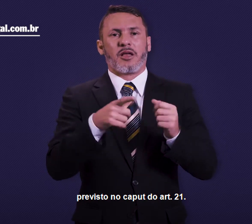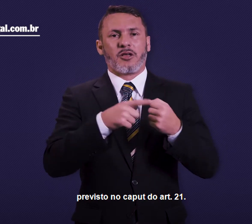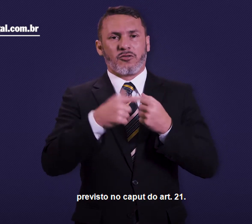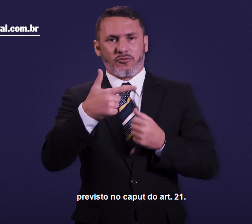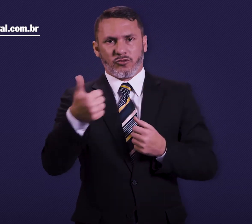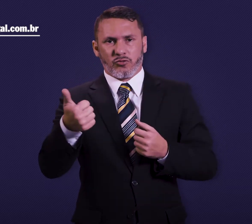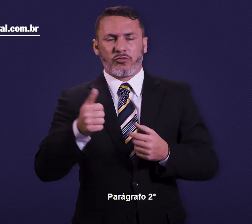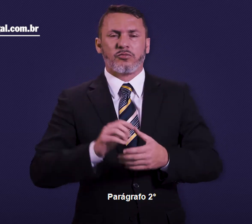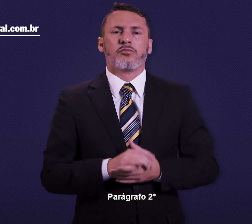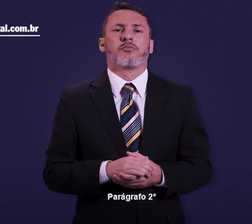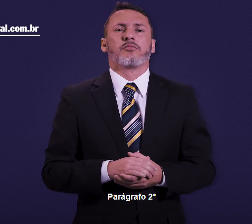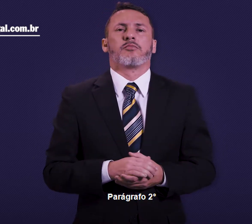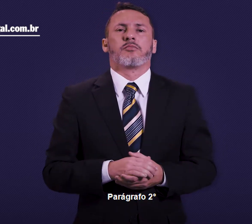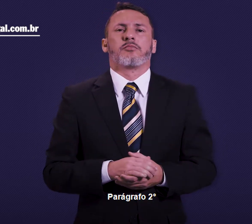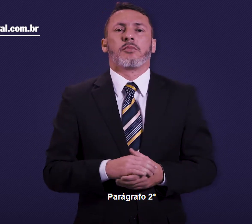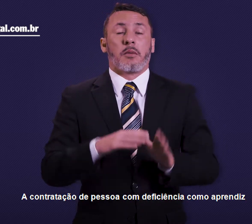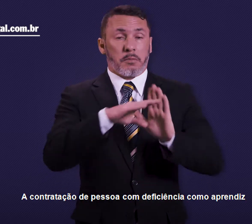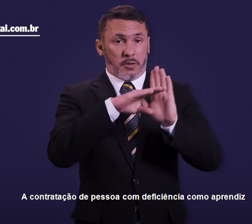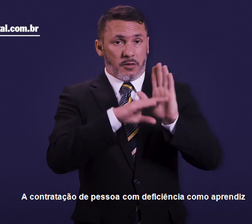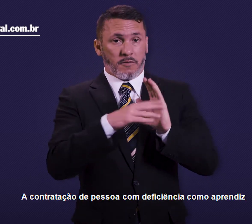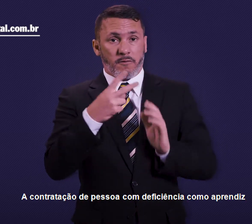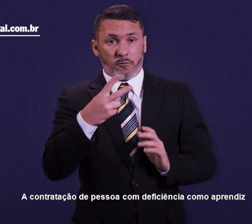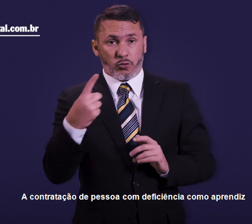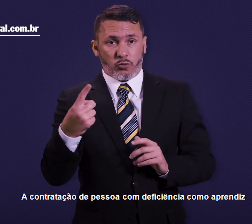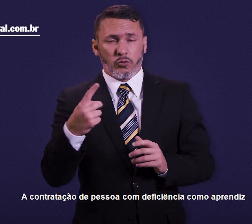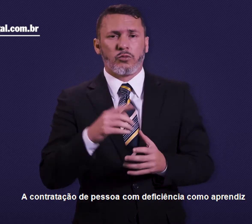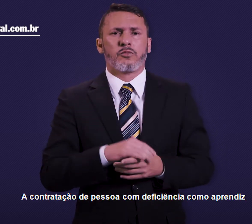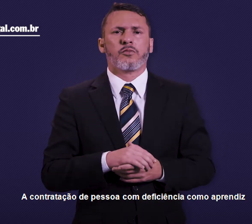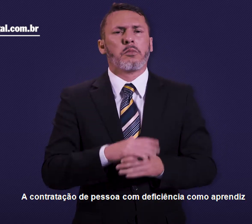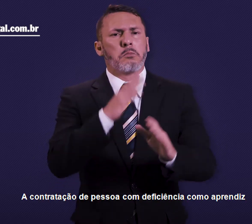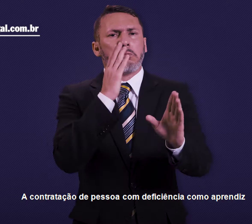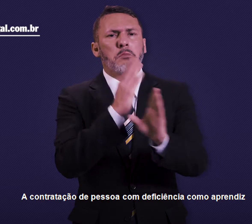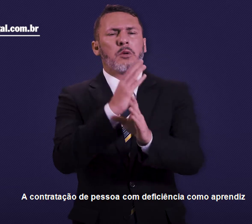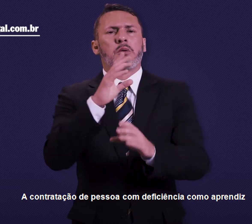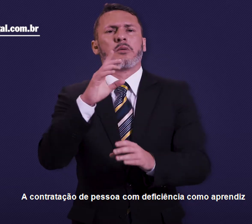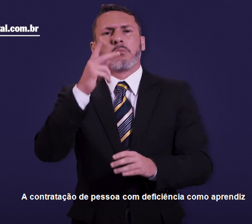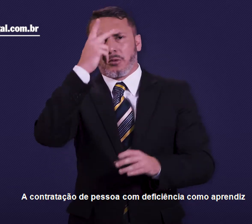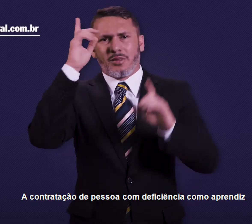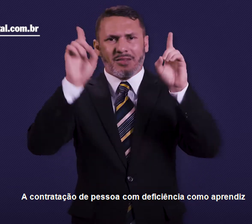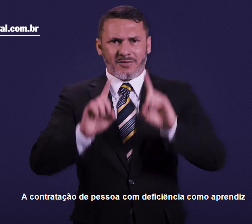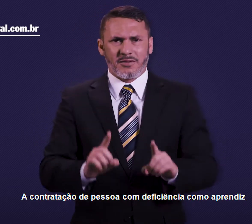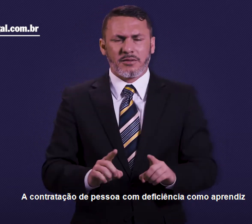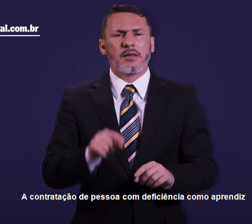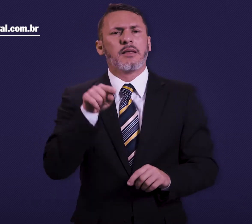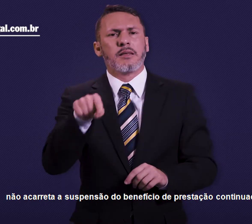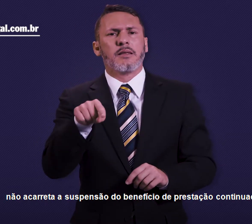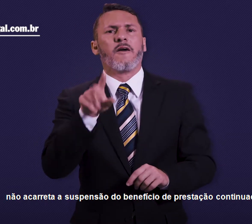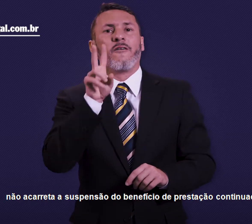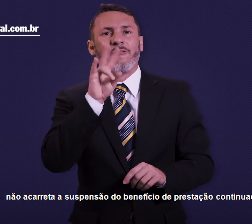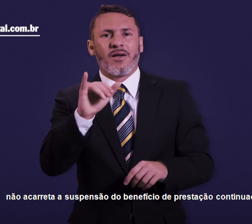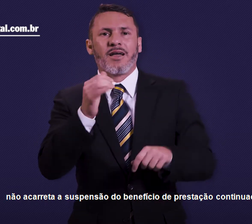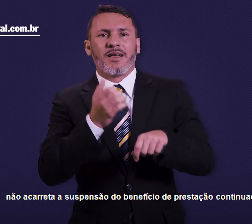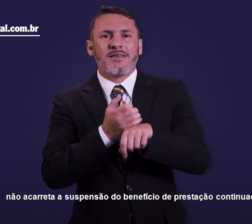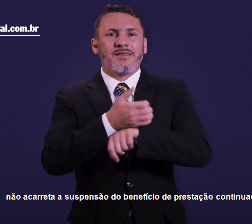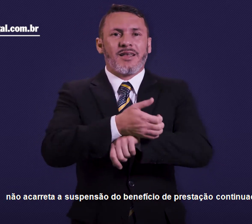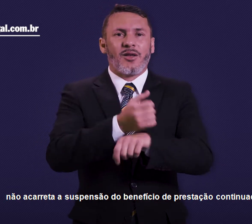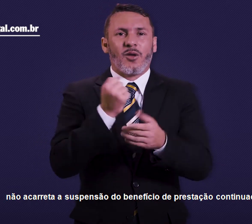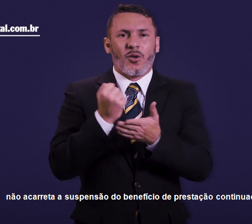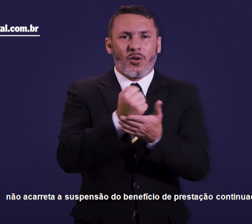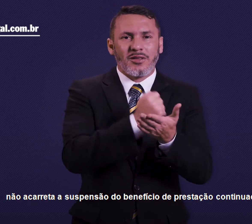21. Parágrafo 2º. A contratação de pessoa com deficiência como aprendiz não acarreta a suspensão do benefício